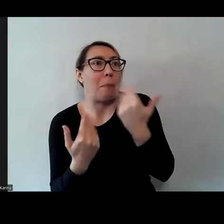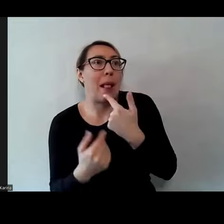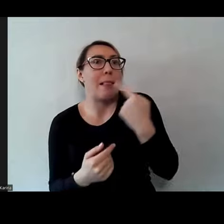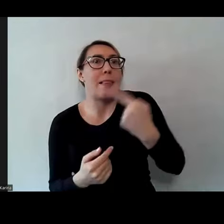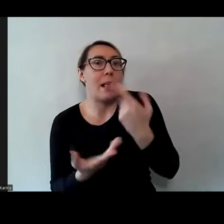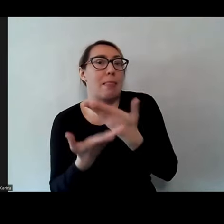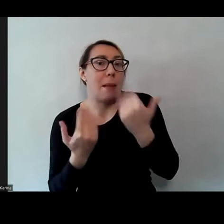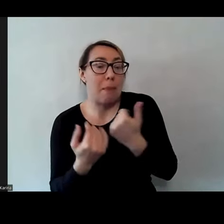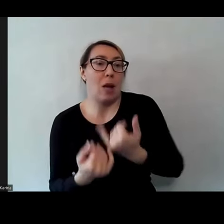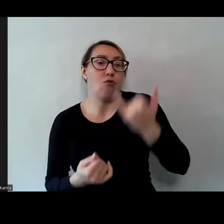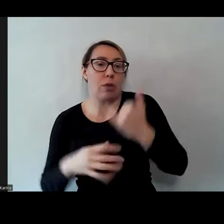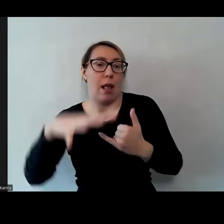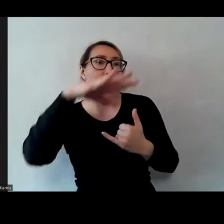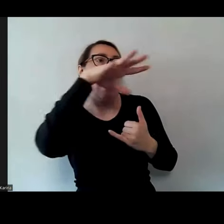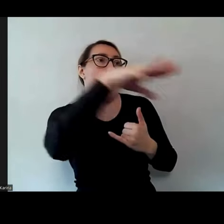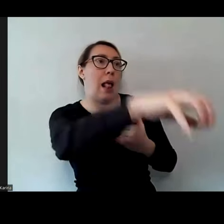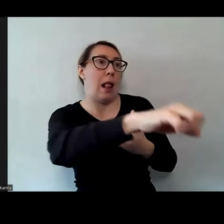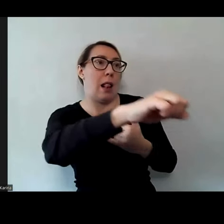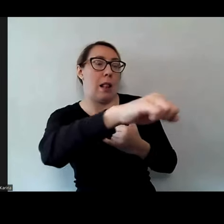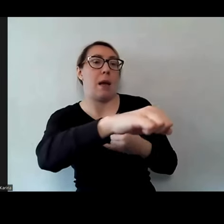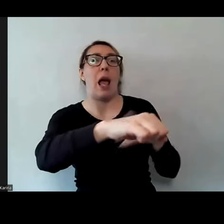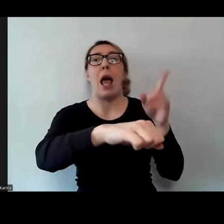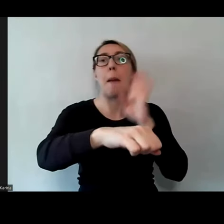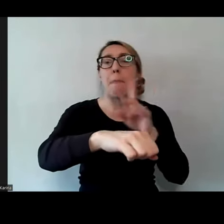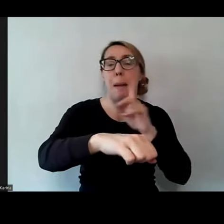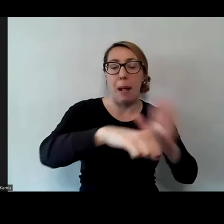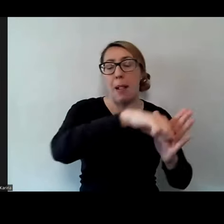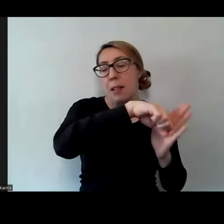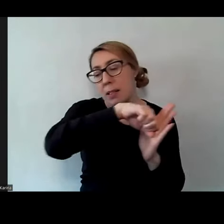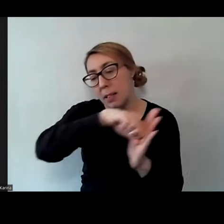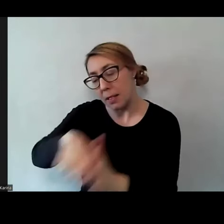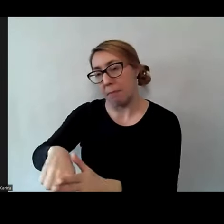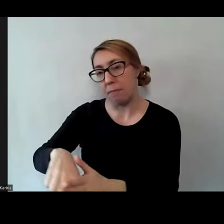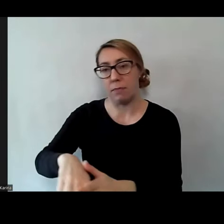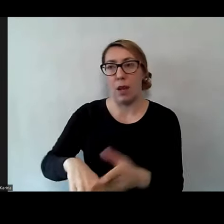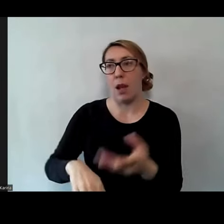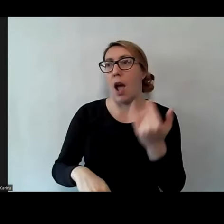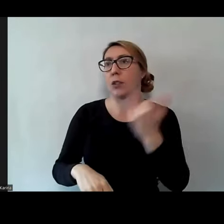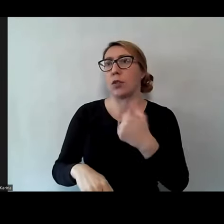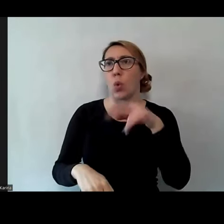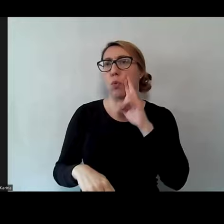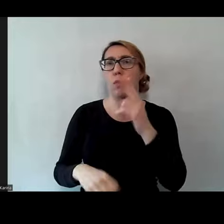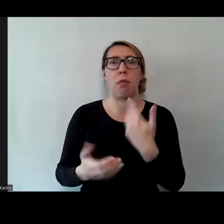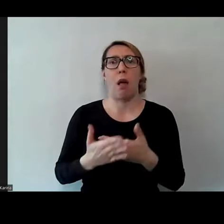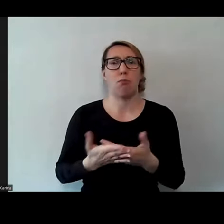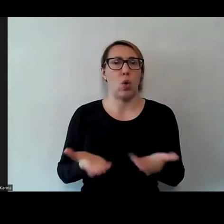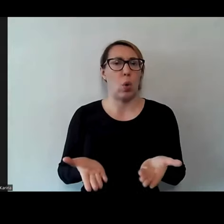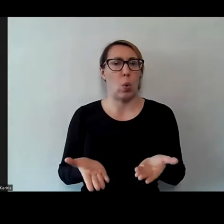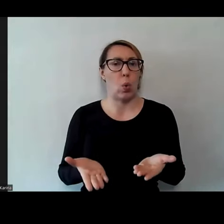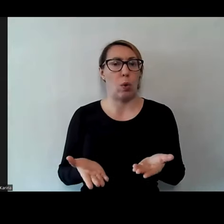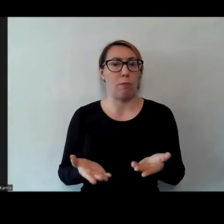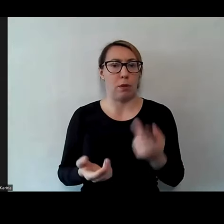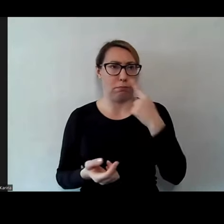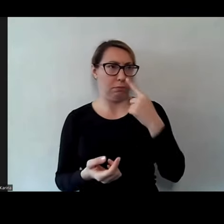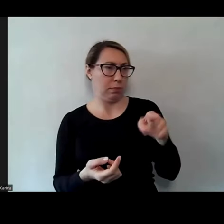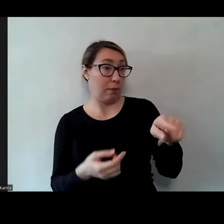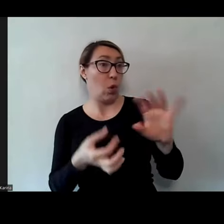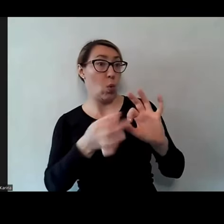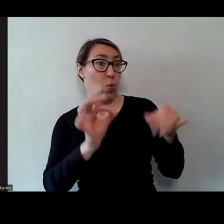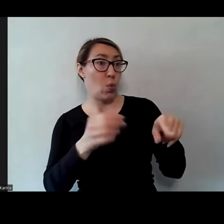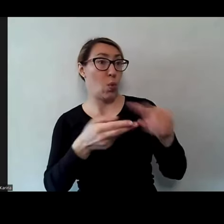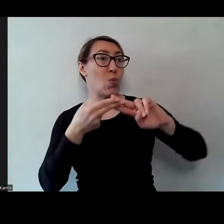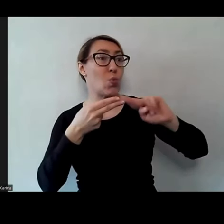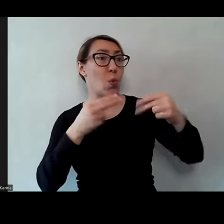wyciąga rączkę. Mamusia odciąga mu tą rączkę. Dziecko nie rozumie, dlaczego. W obszarze wzroku ma słodki